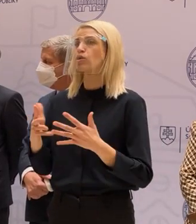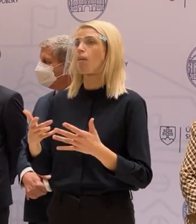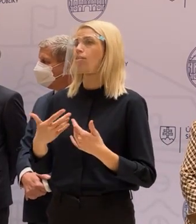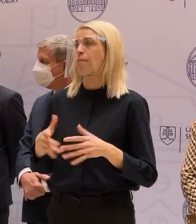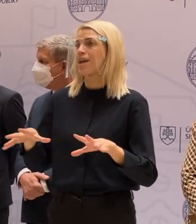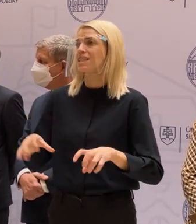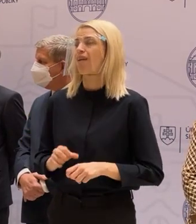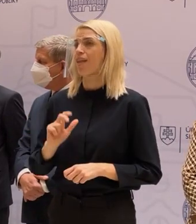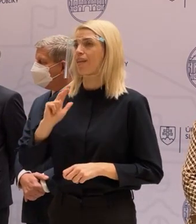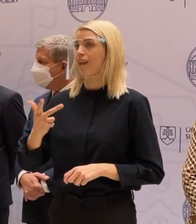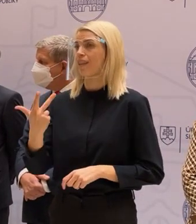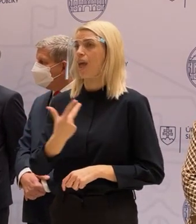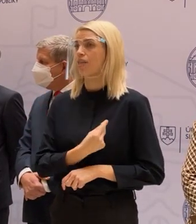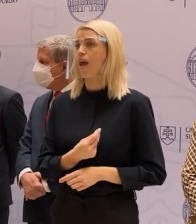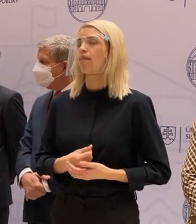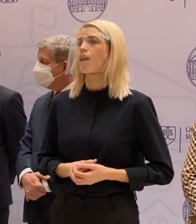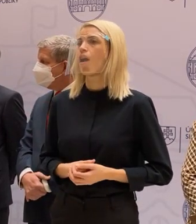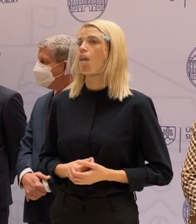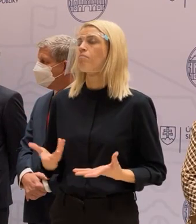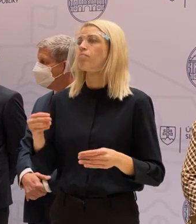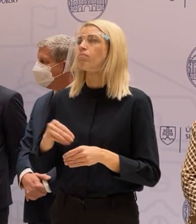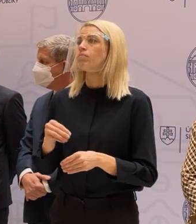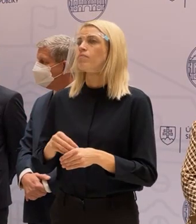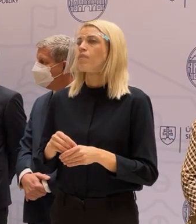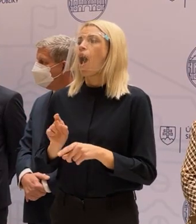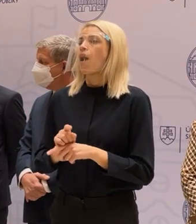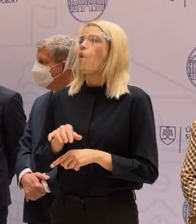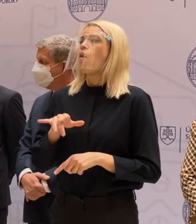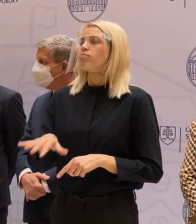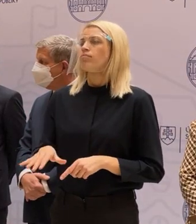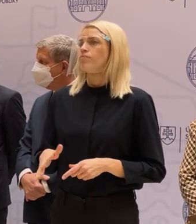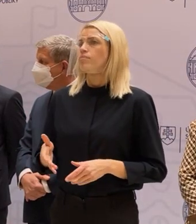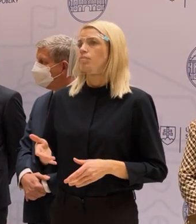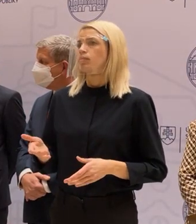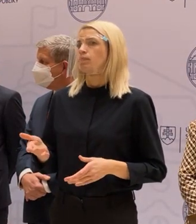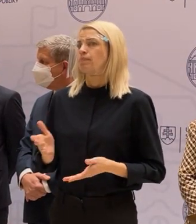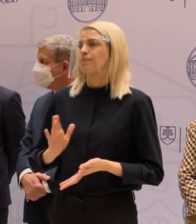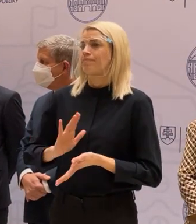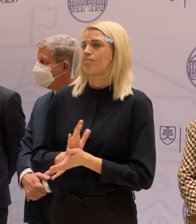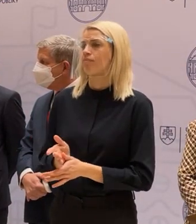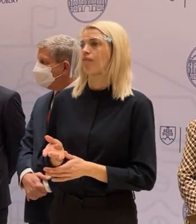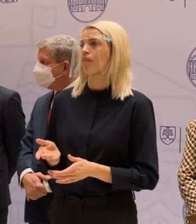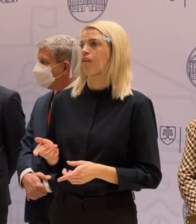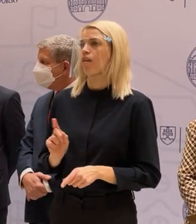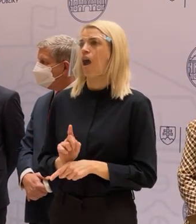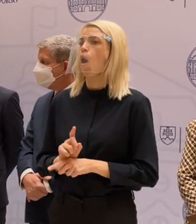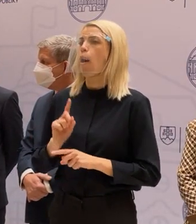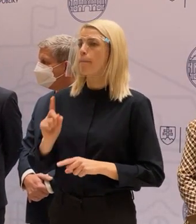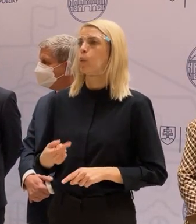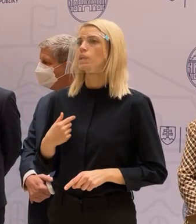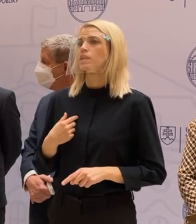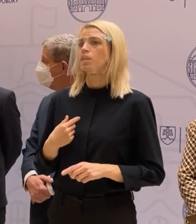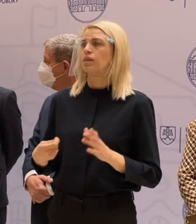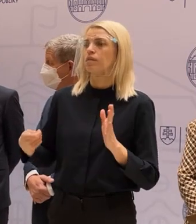schválená tretia dávka. Čiže skrátka je tam ten pocit krivdy, čo by ste odkázali teda týmto ľuďom, ktorí tým pádom musia stále spĺňať ešte aj ten